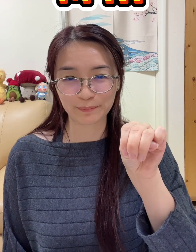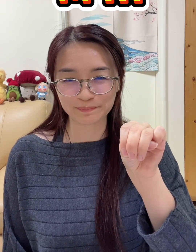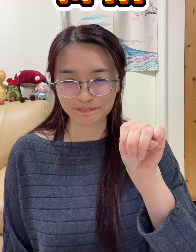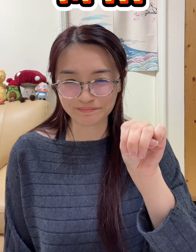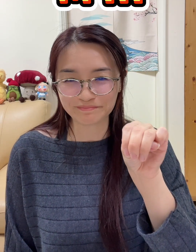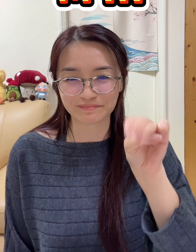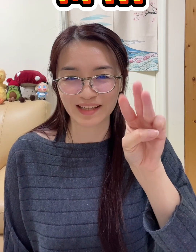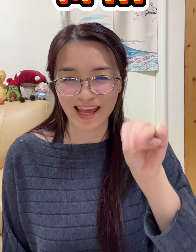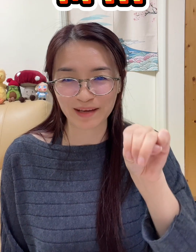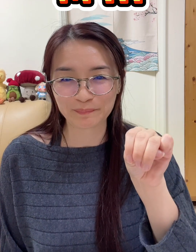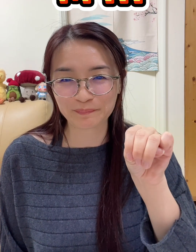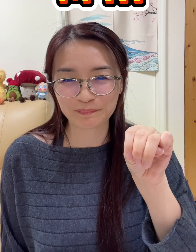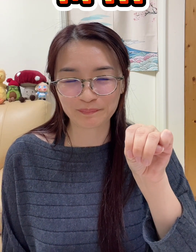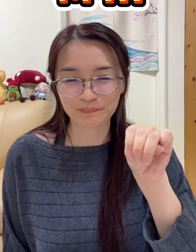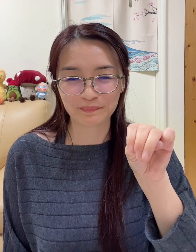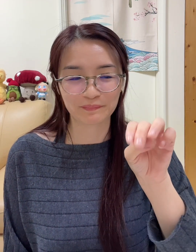M M